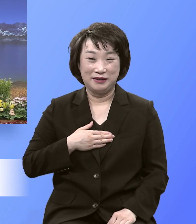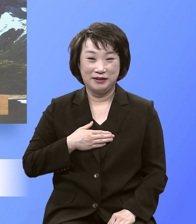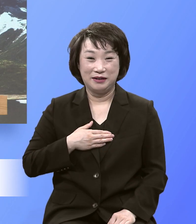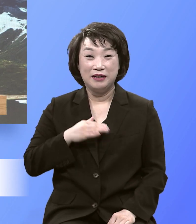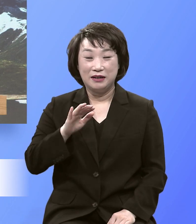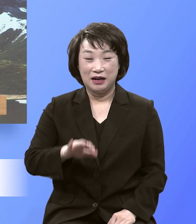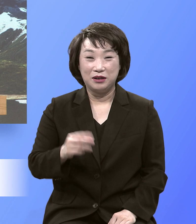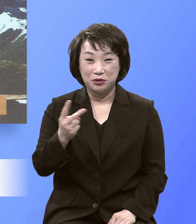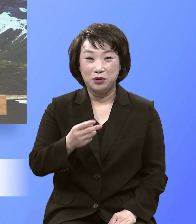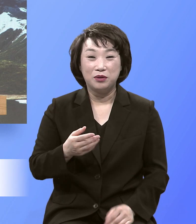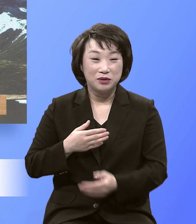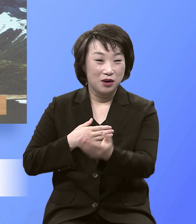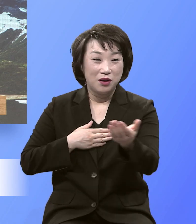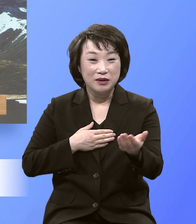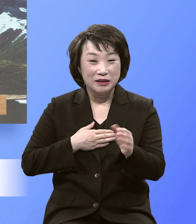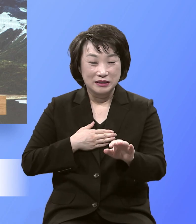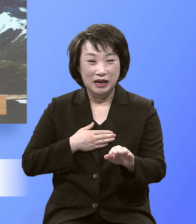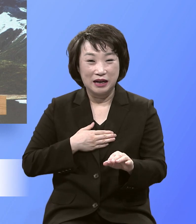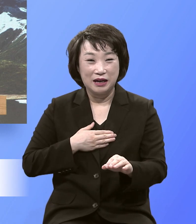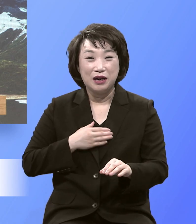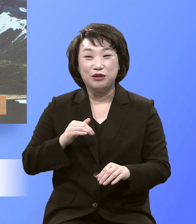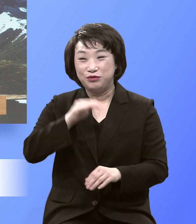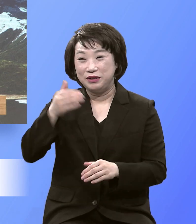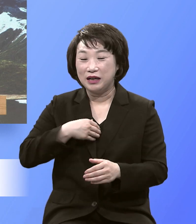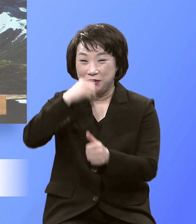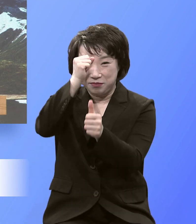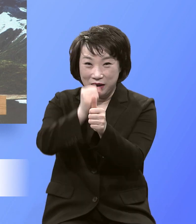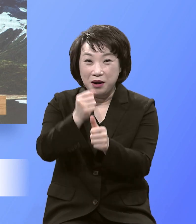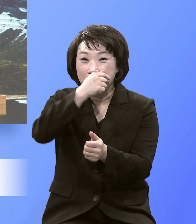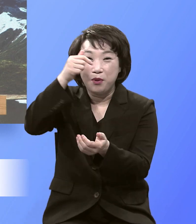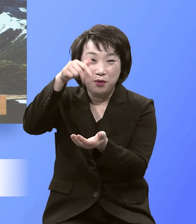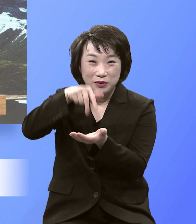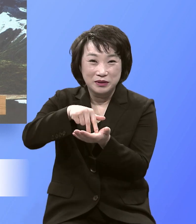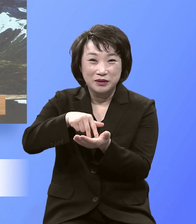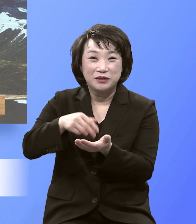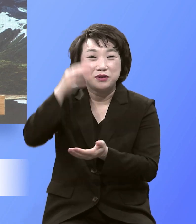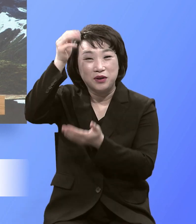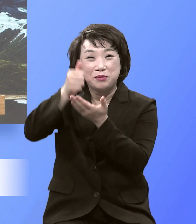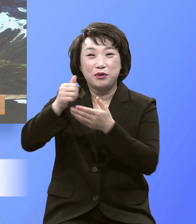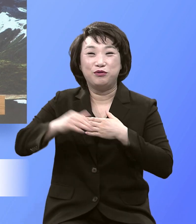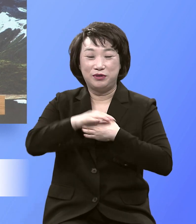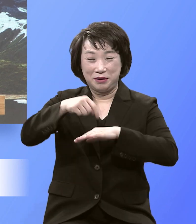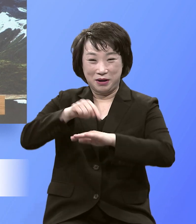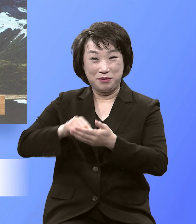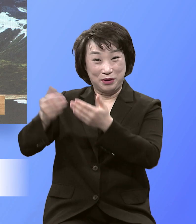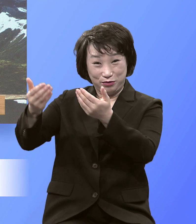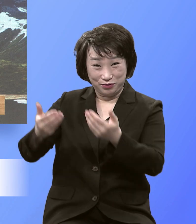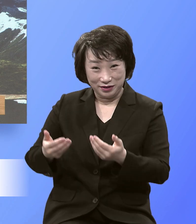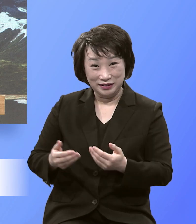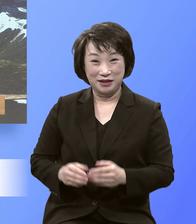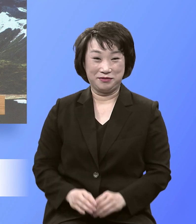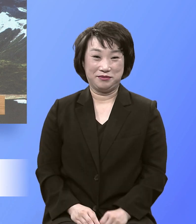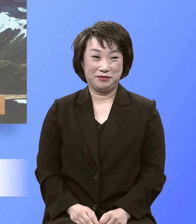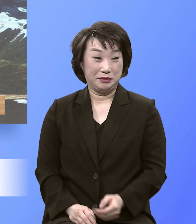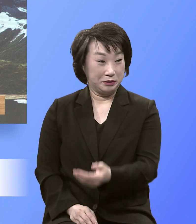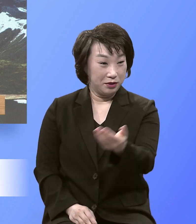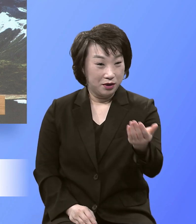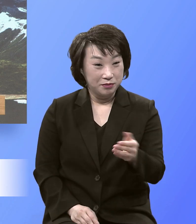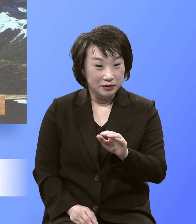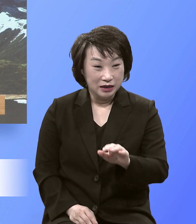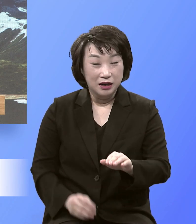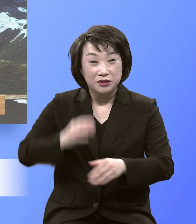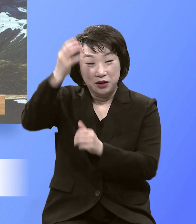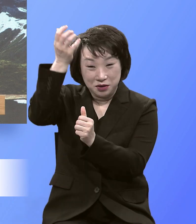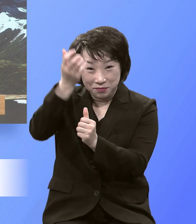그래서 또 저가 우리에게 인치시고 보증으로 성령을 우리 마음에 주셨다. 여러분,